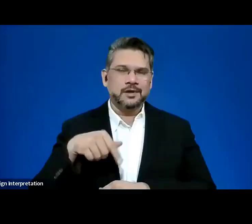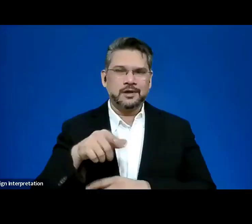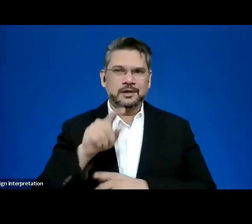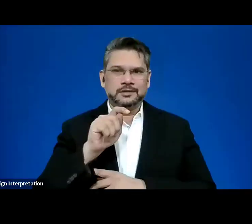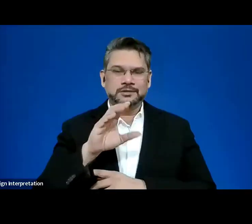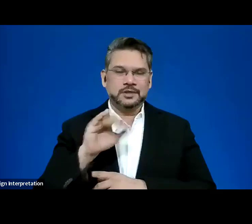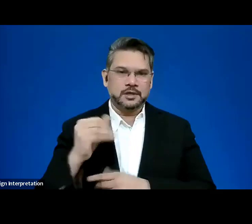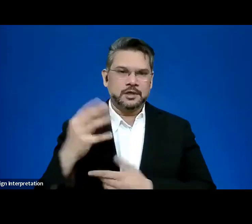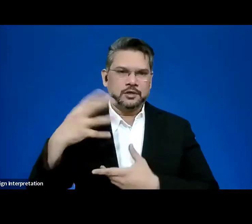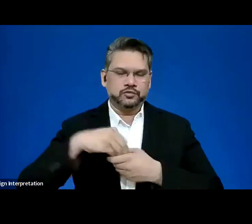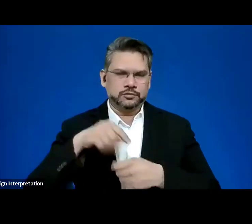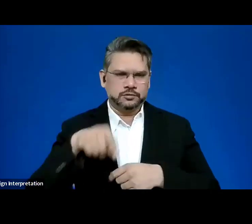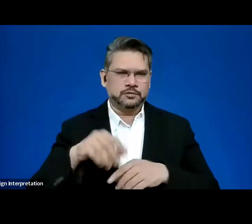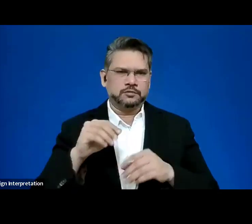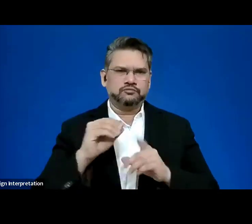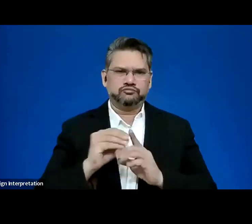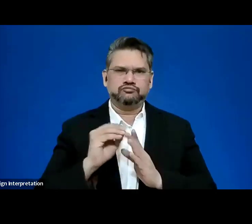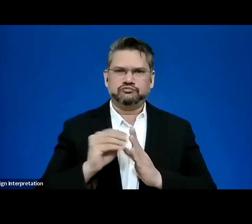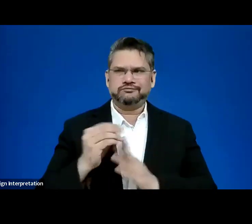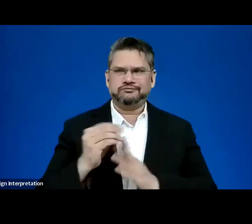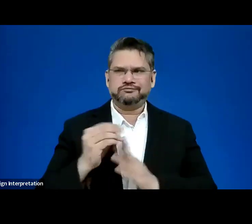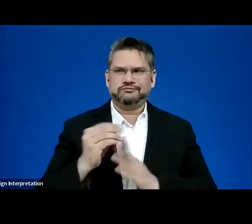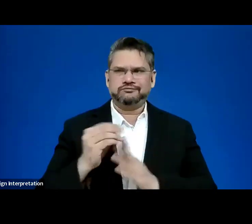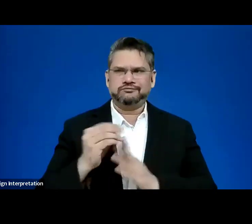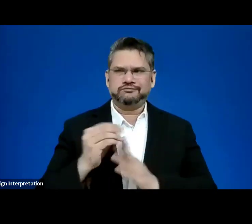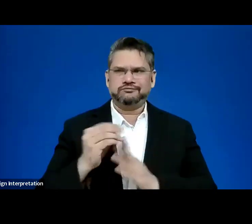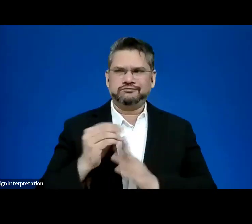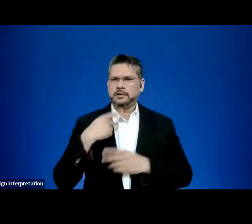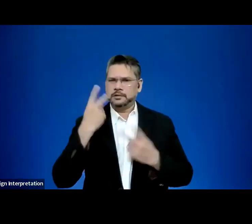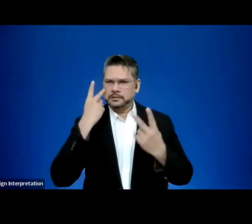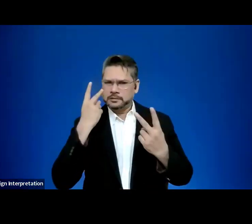在这个TCI 的社群里面，肯亚的部分，